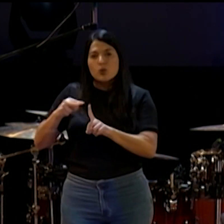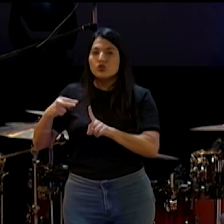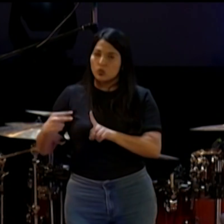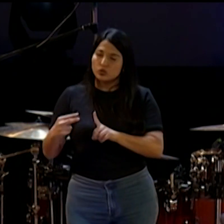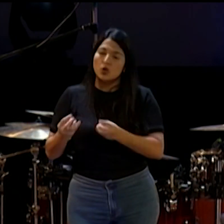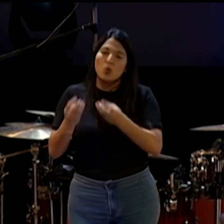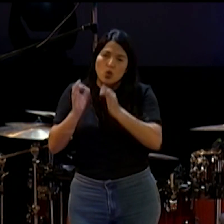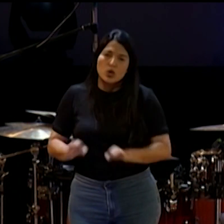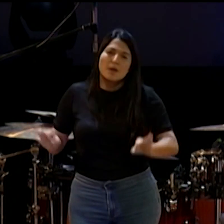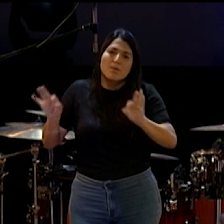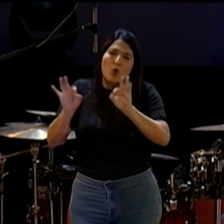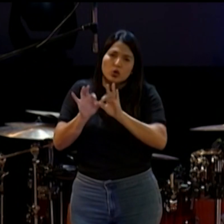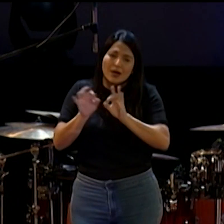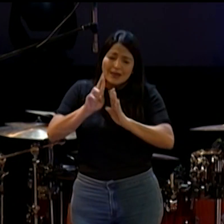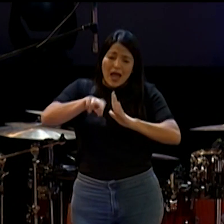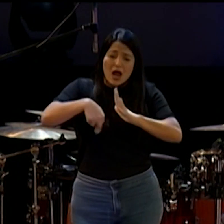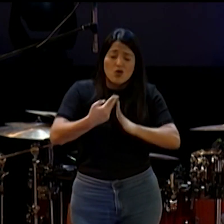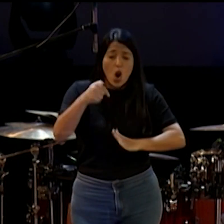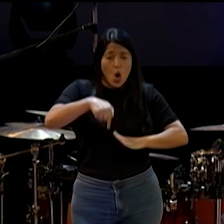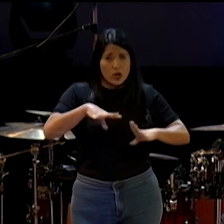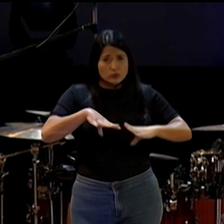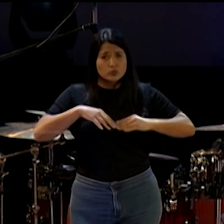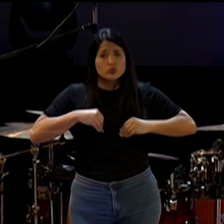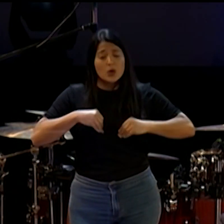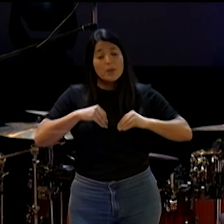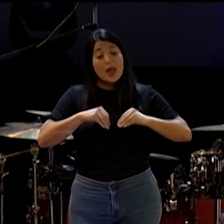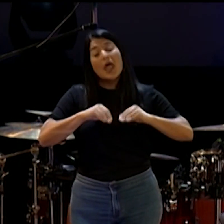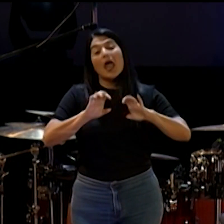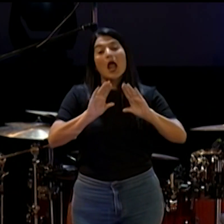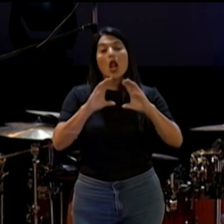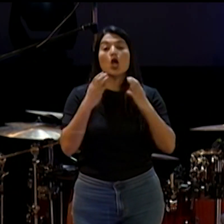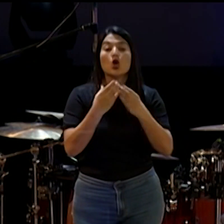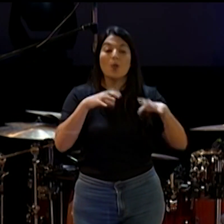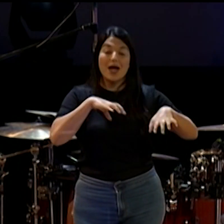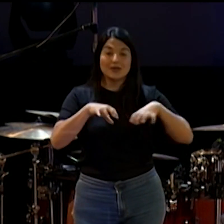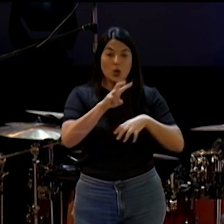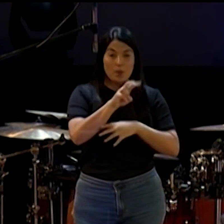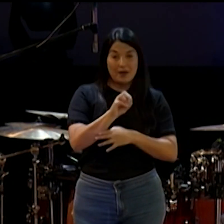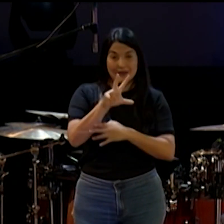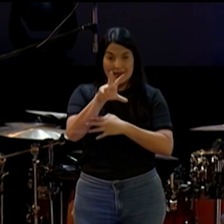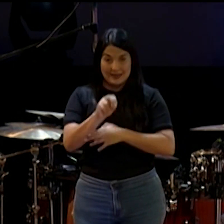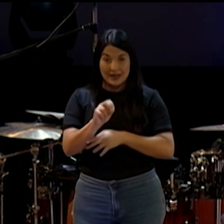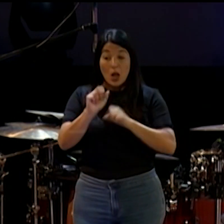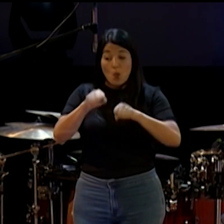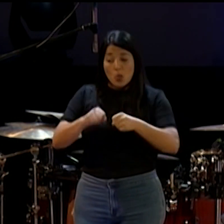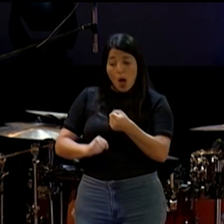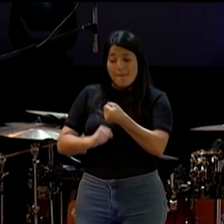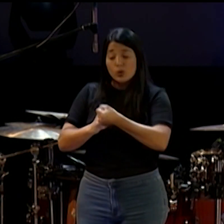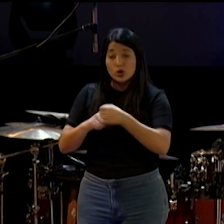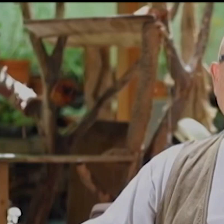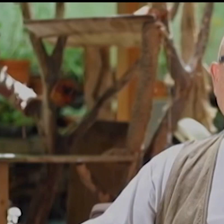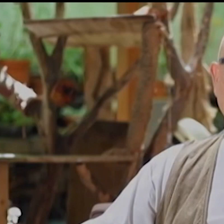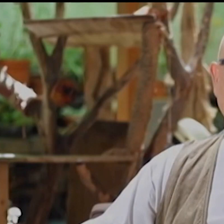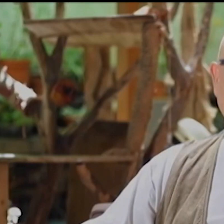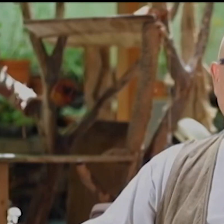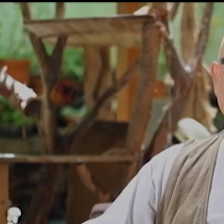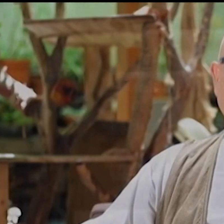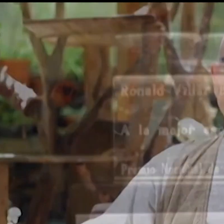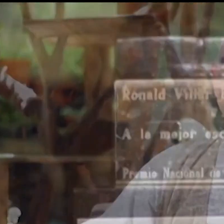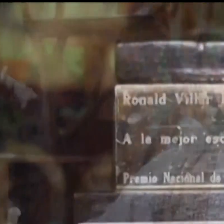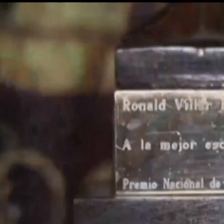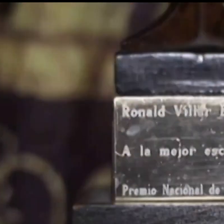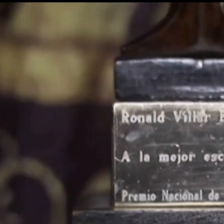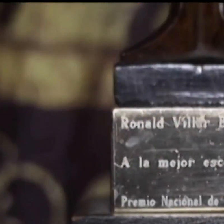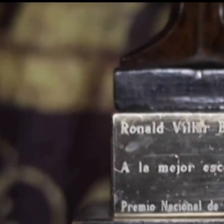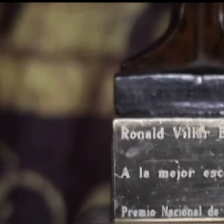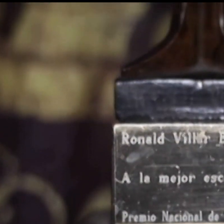enorme valor el papel del Club Activo 2030, dándole el músculo organizacional a un evento como este. Las